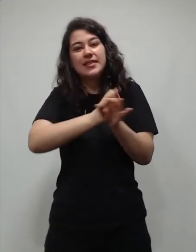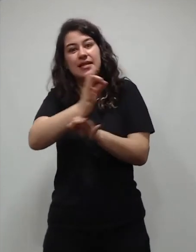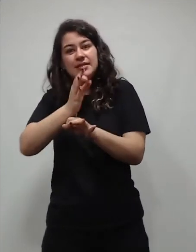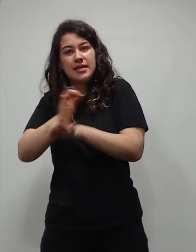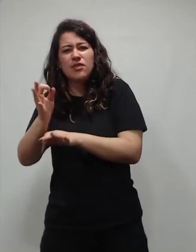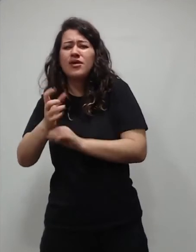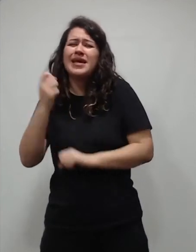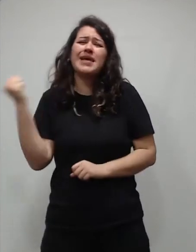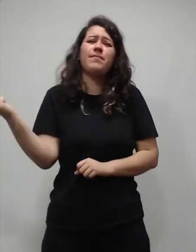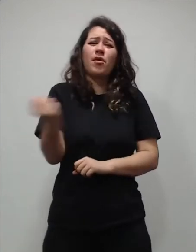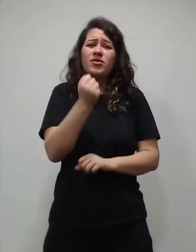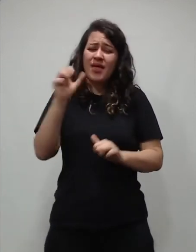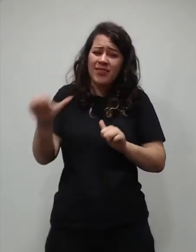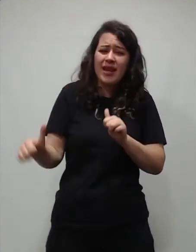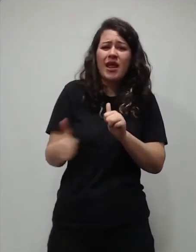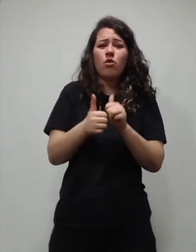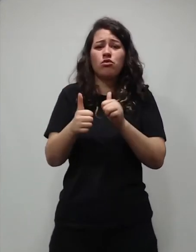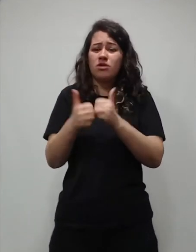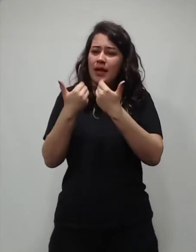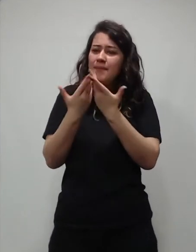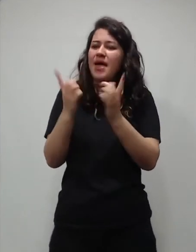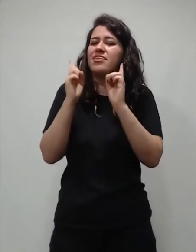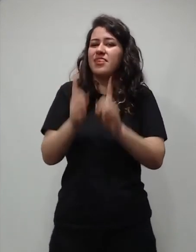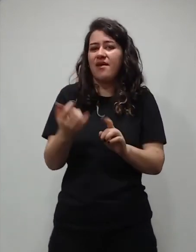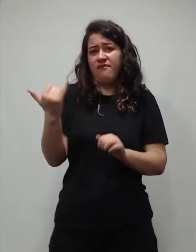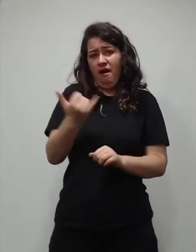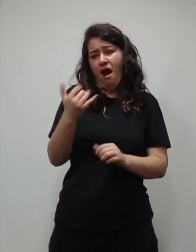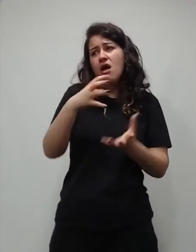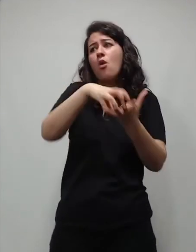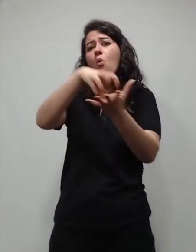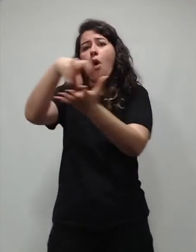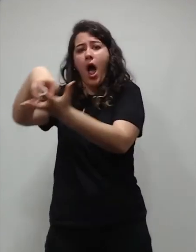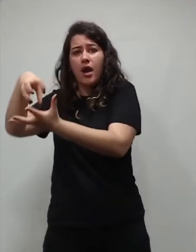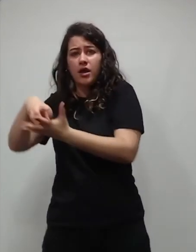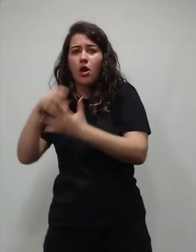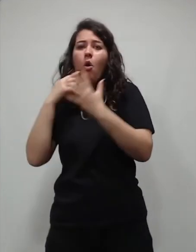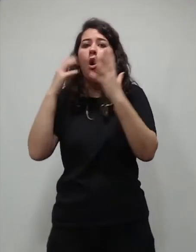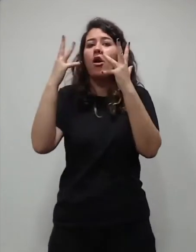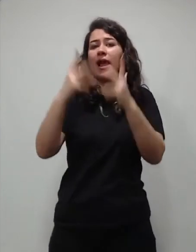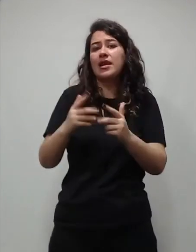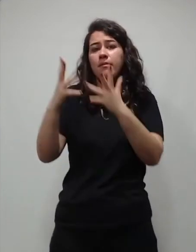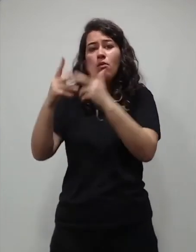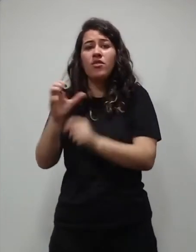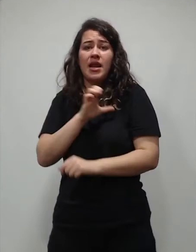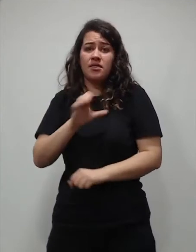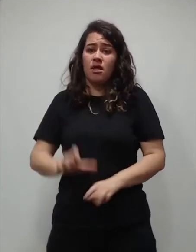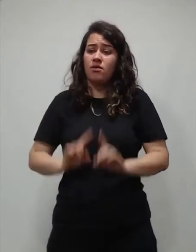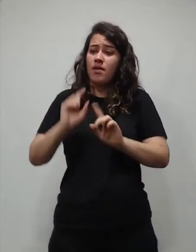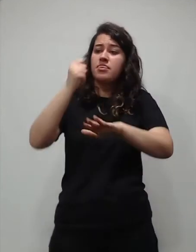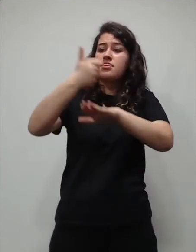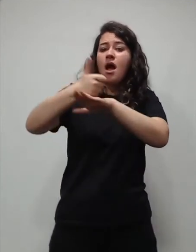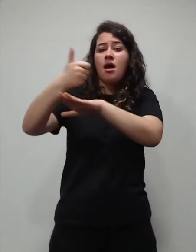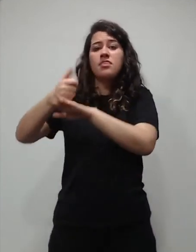formados son un importante recurso que tiene que empezar a transitar en los organismos también del Estado. Tiene que empezar a ver